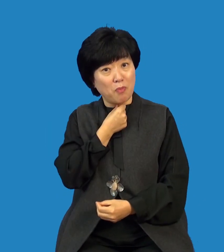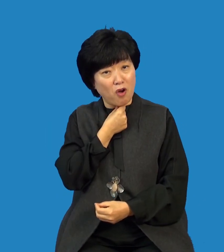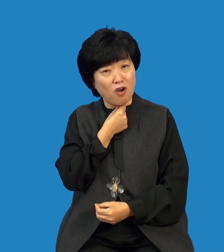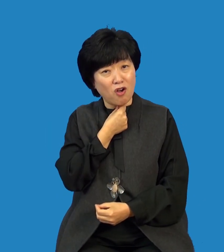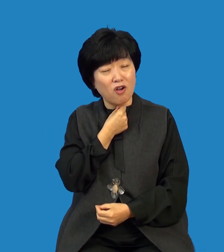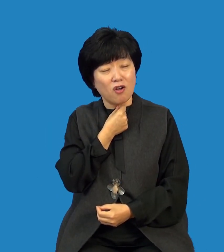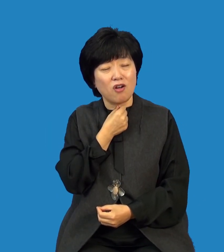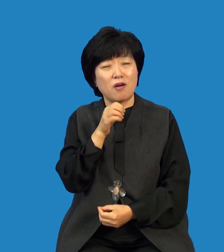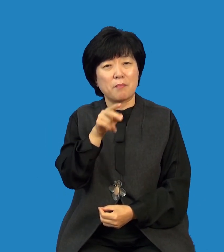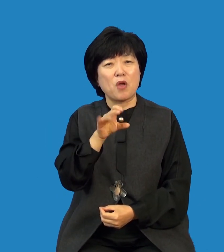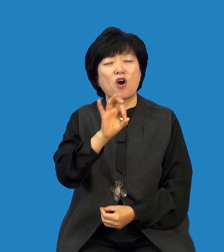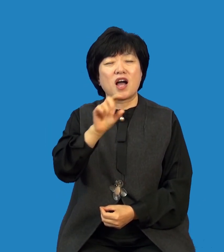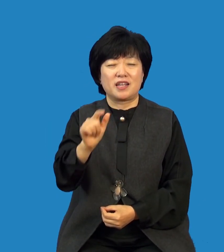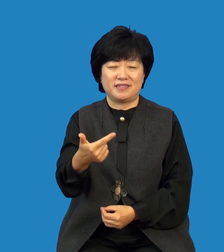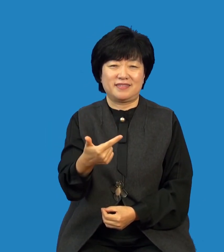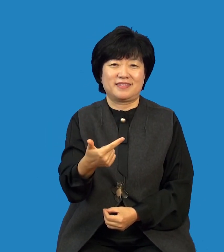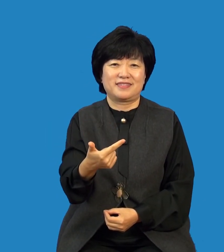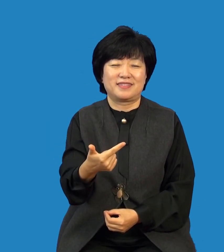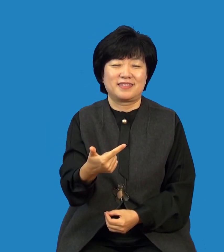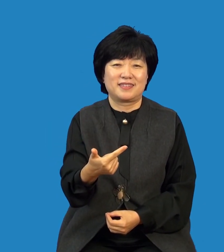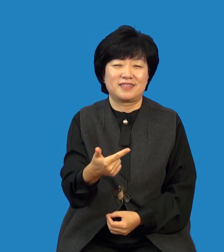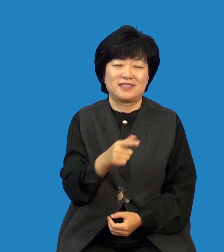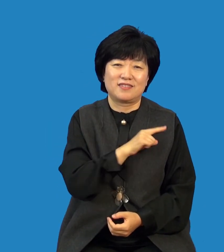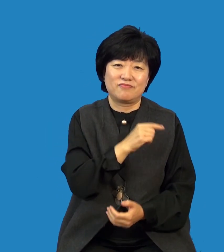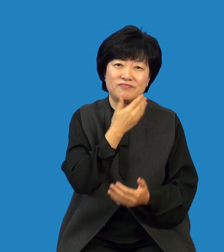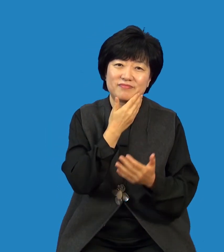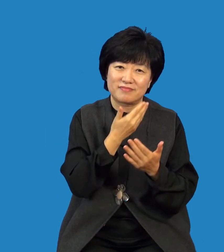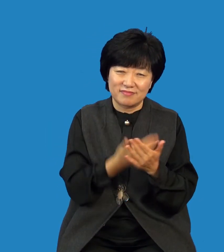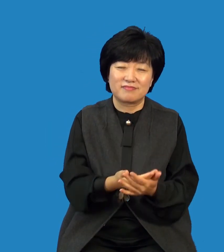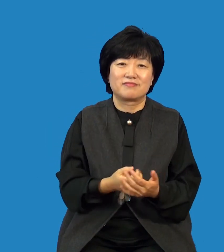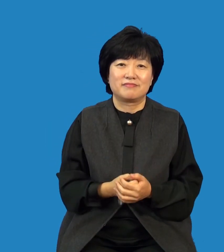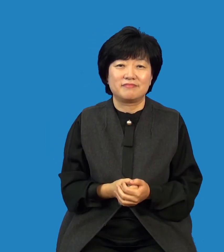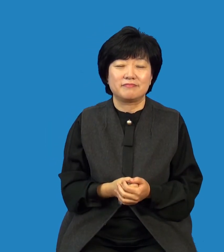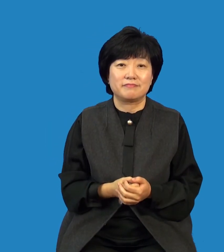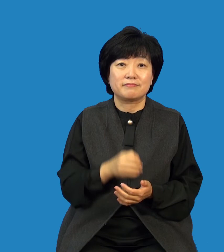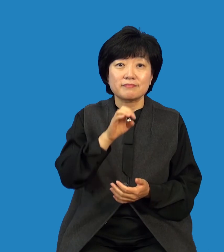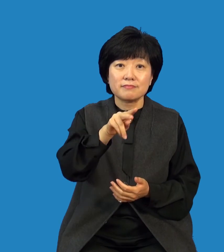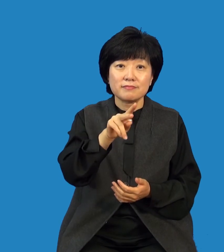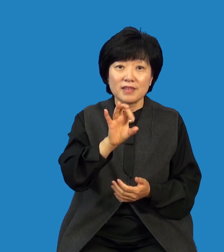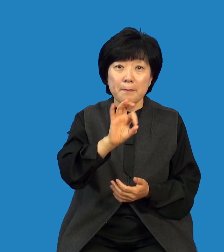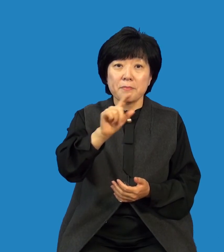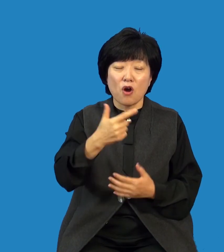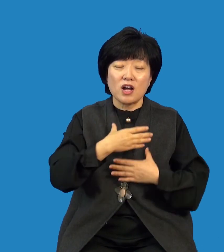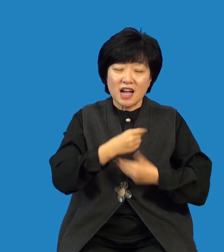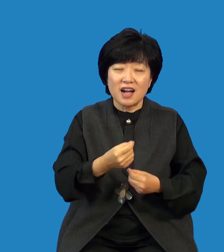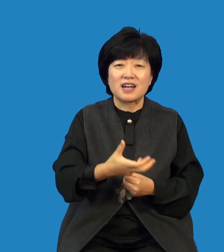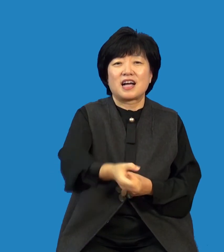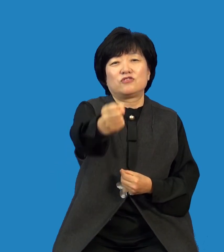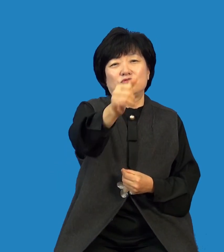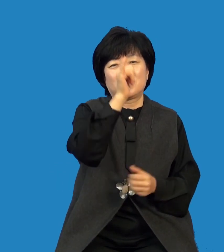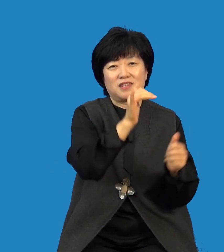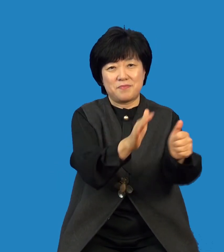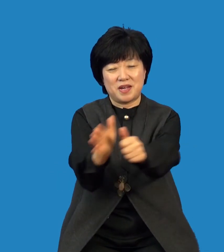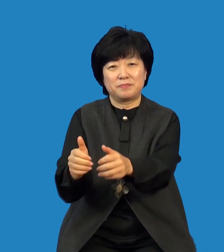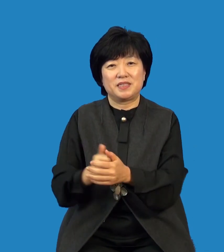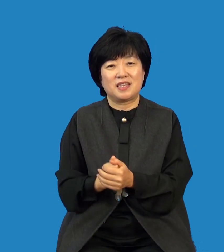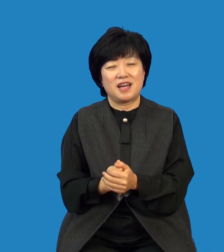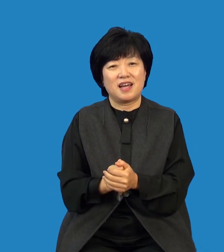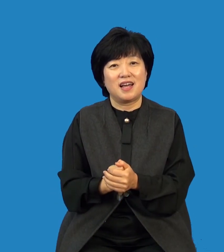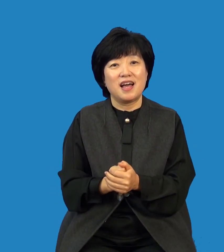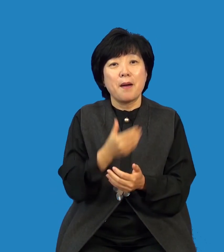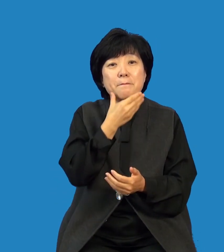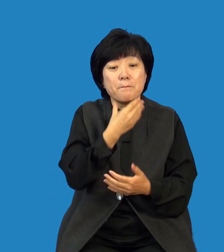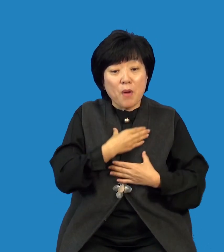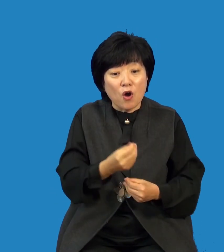다른 단어들도 중요한 단어들이지만 하여간 그렇다면 여러분, 이걸 누리시는 여러분 되시기를 축복합니다. 그러려면 뭐가 있어야 된다는